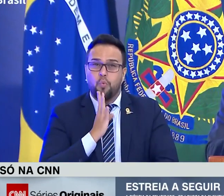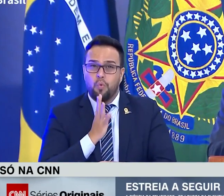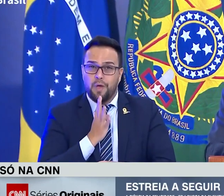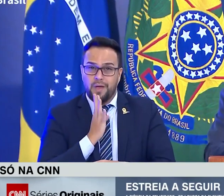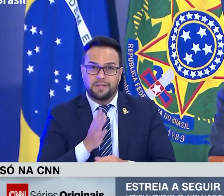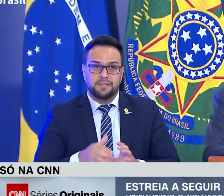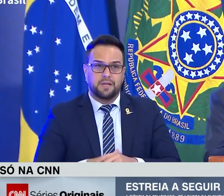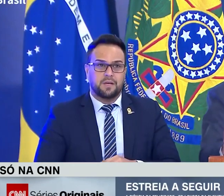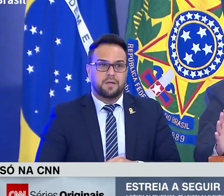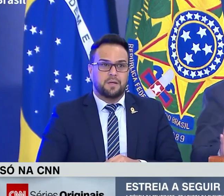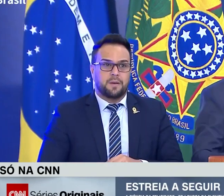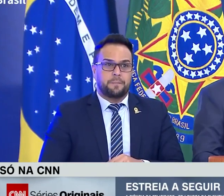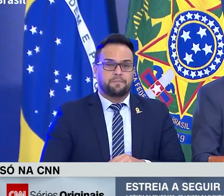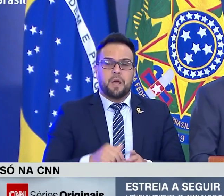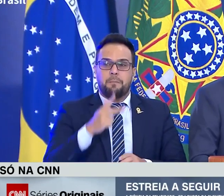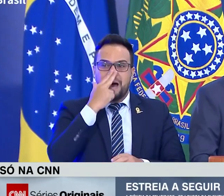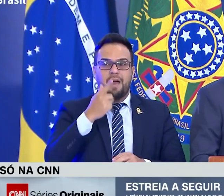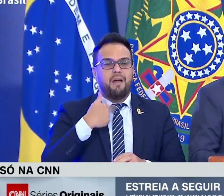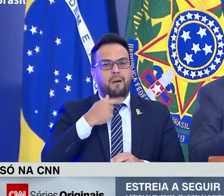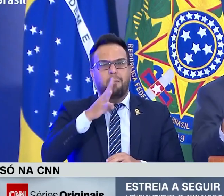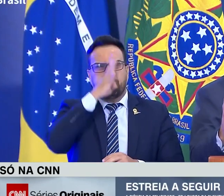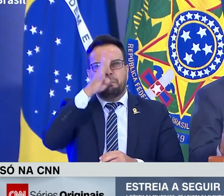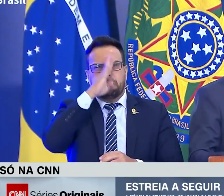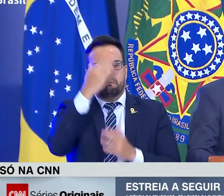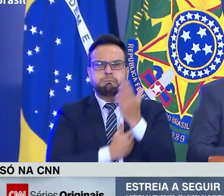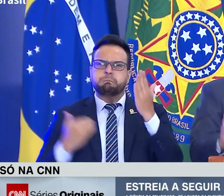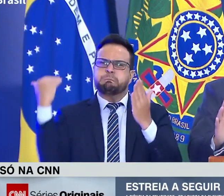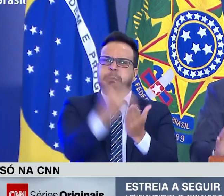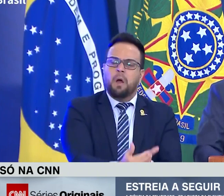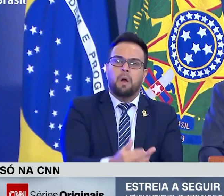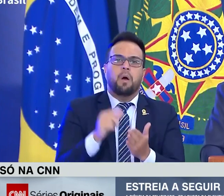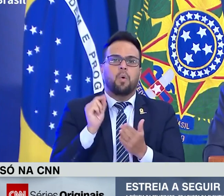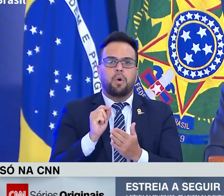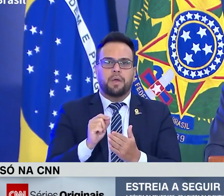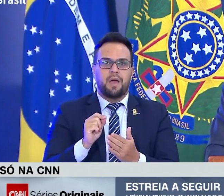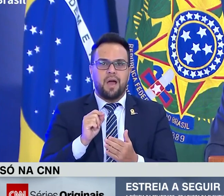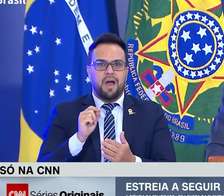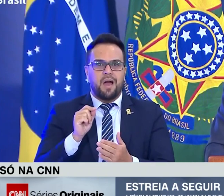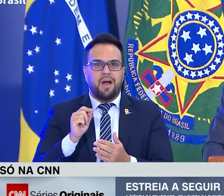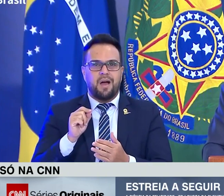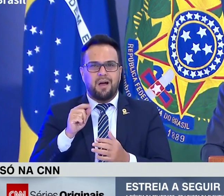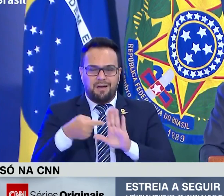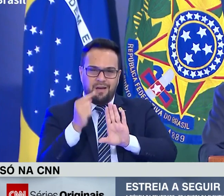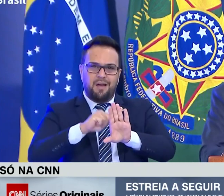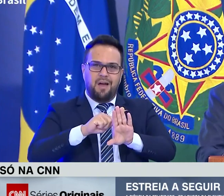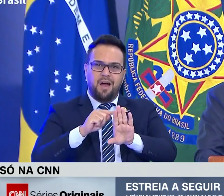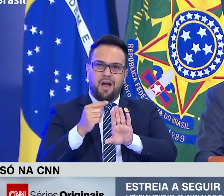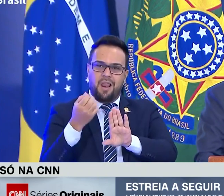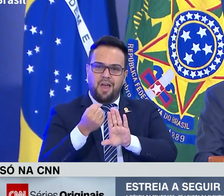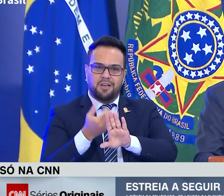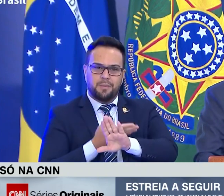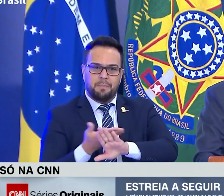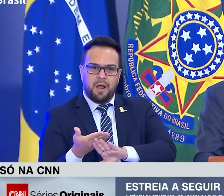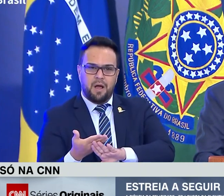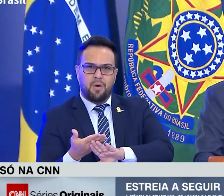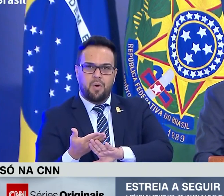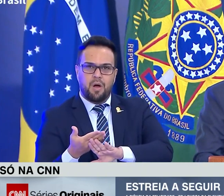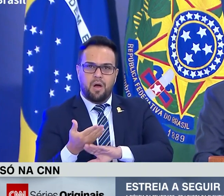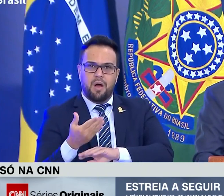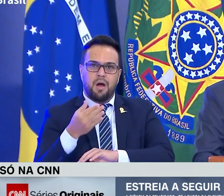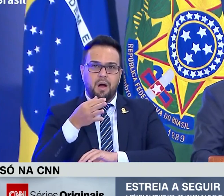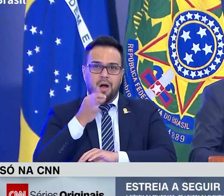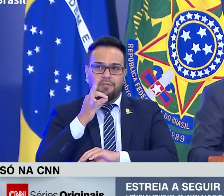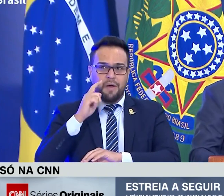seja a figura do Pleonasmo abusivo o leite é branco café preto o açúcar é doce